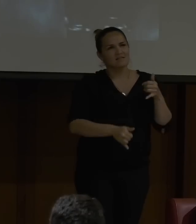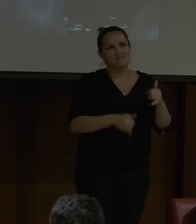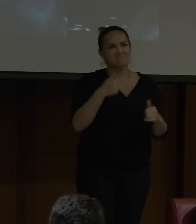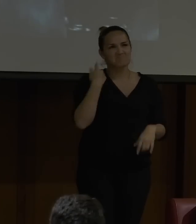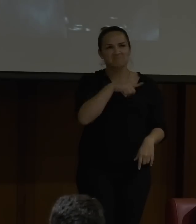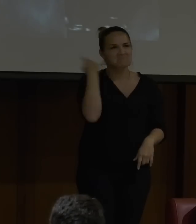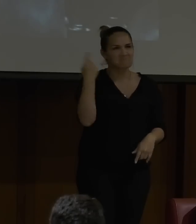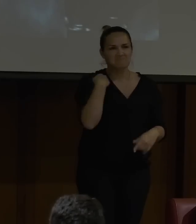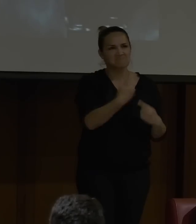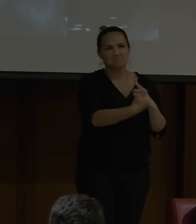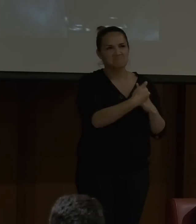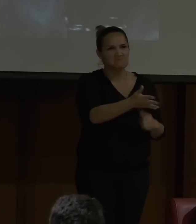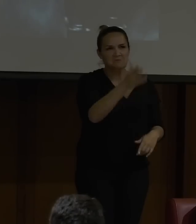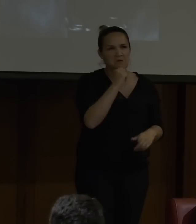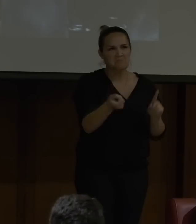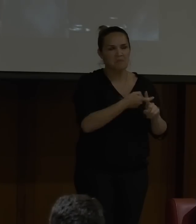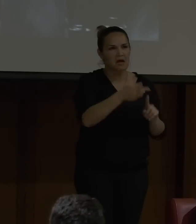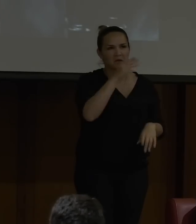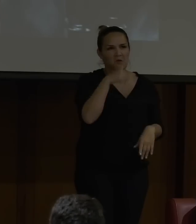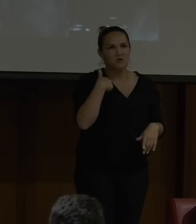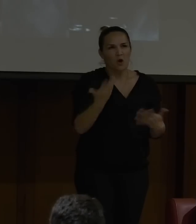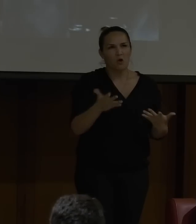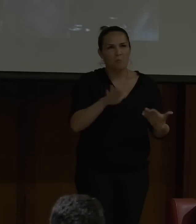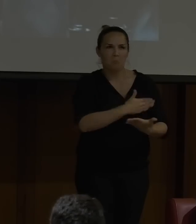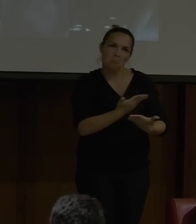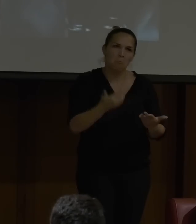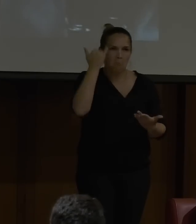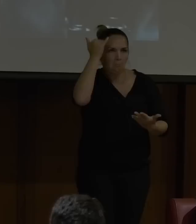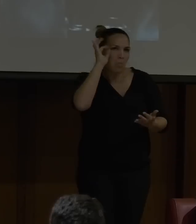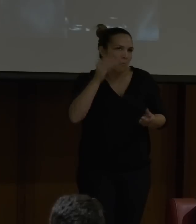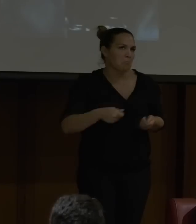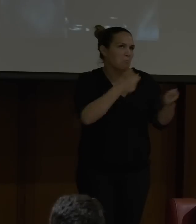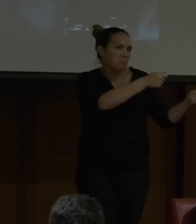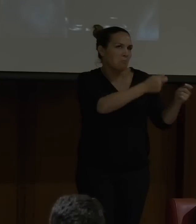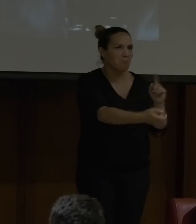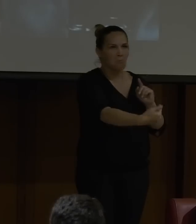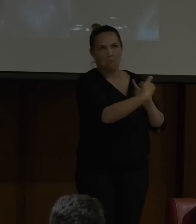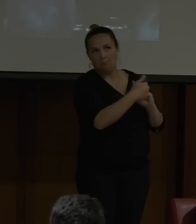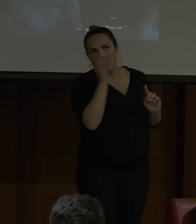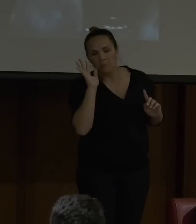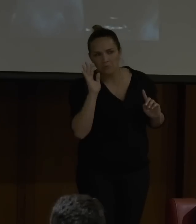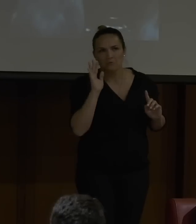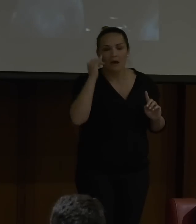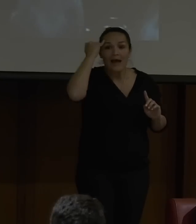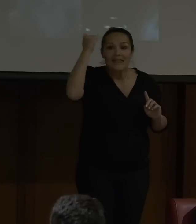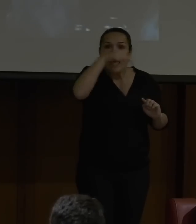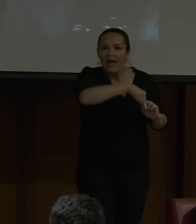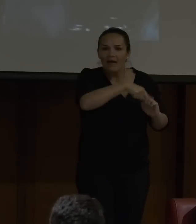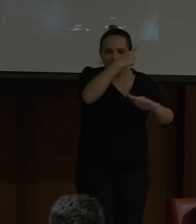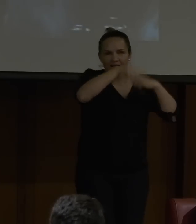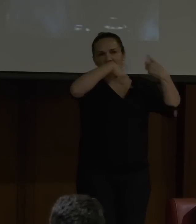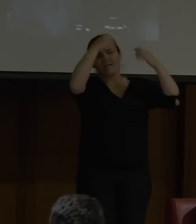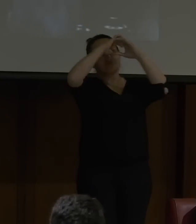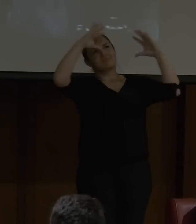lograr el cariño de esta mujer, yo creo que haciéndole una obra, de pronto la conquisto. Ahí vinieron